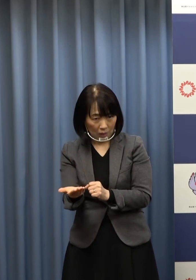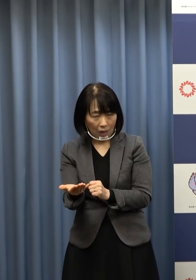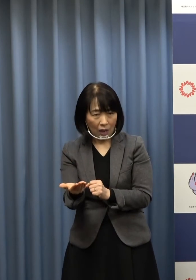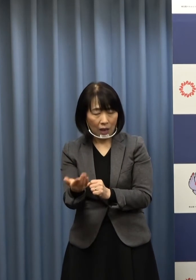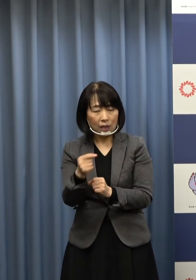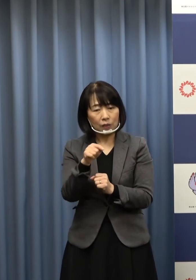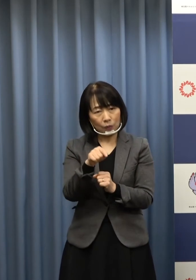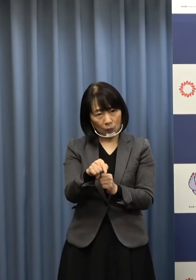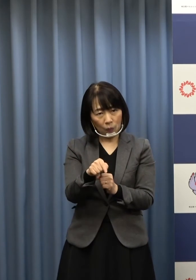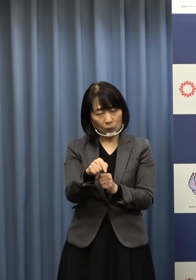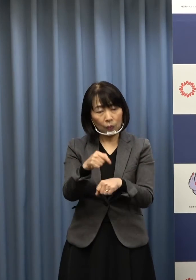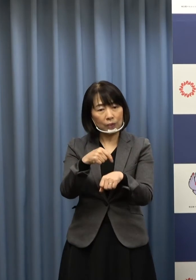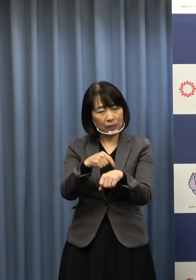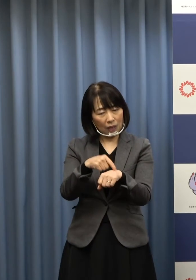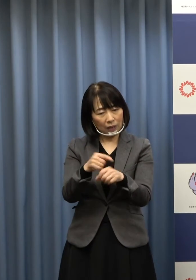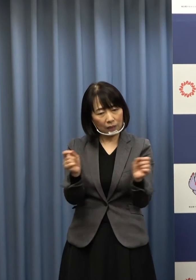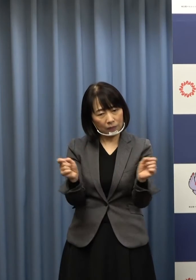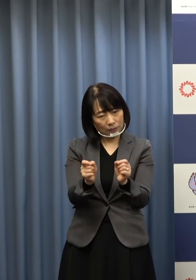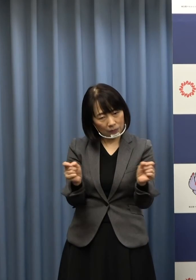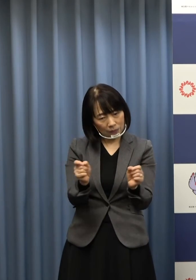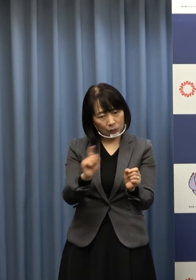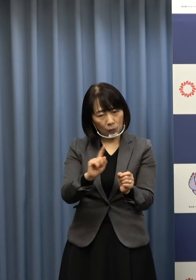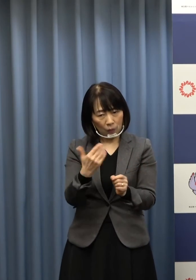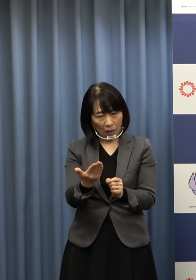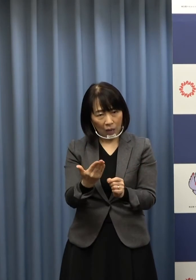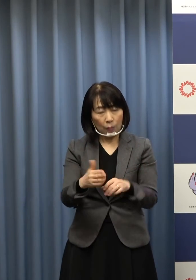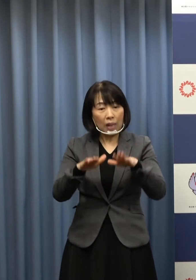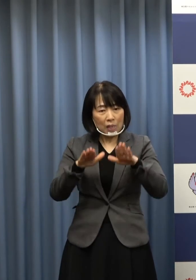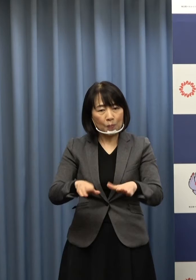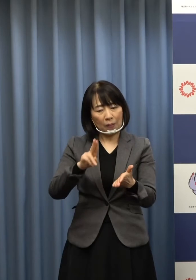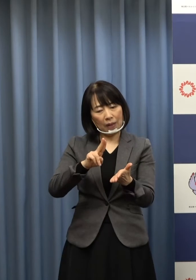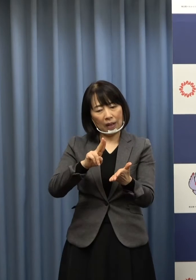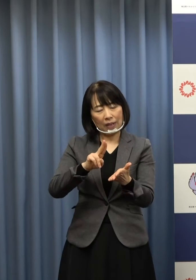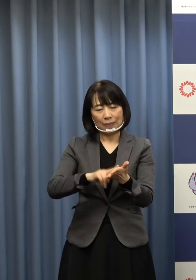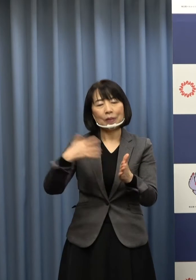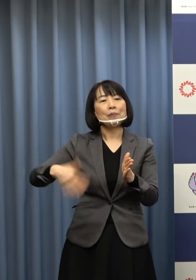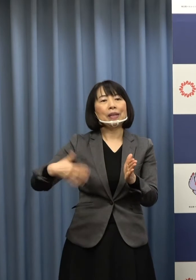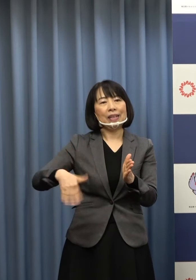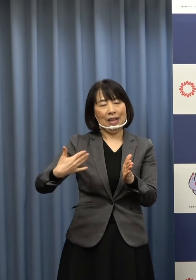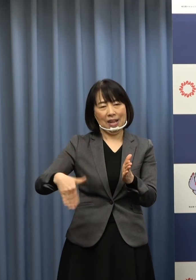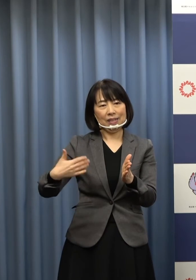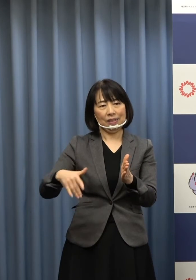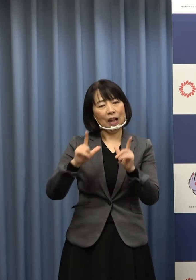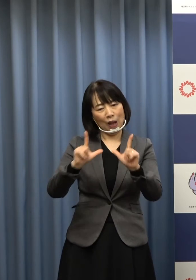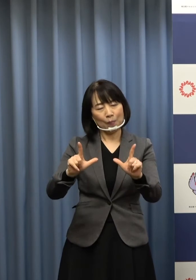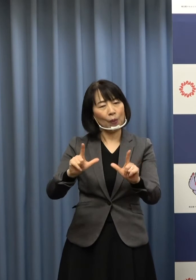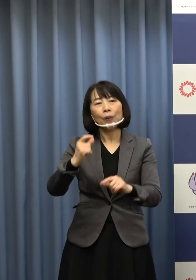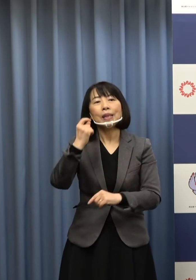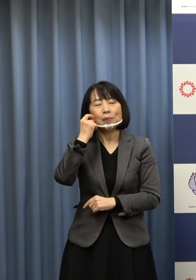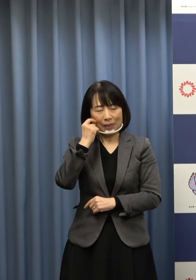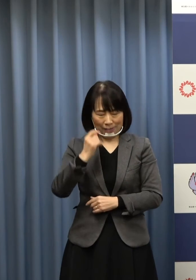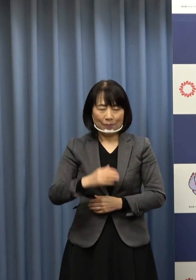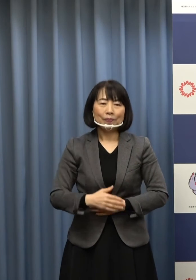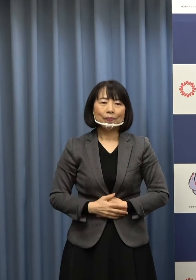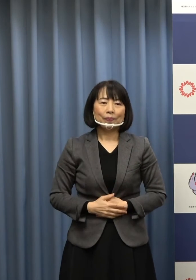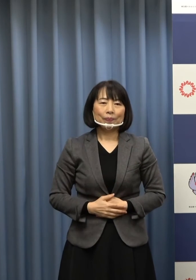置が緩和と方向に向かうかについては現時点で申し上げないけれども、申し上げる段階ではないと思います。